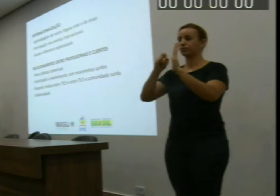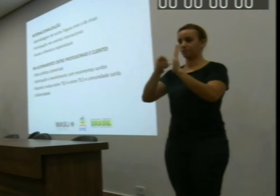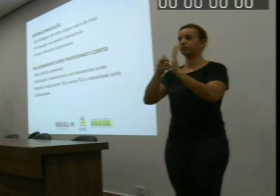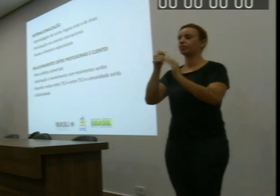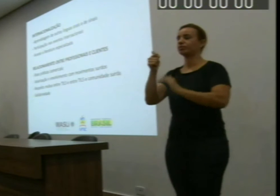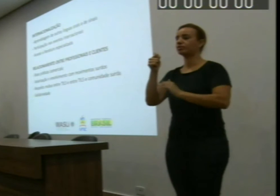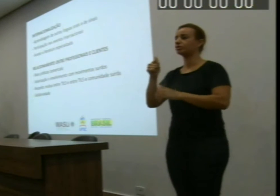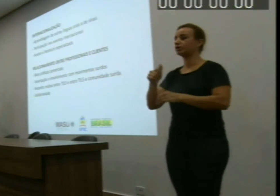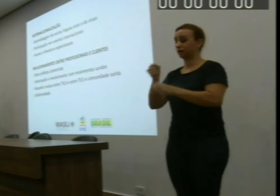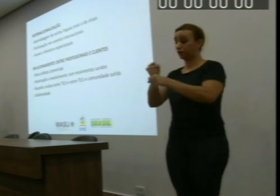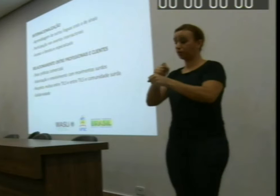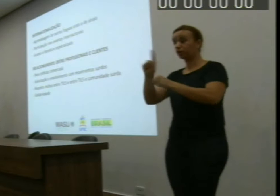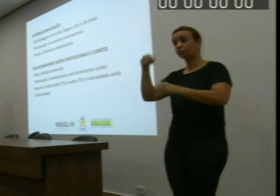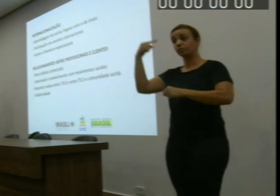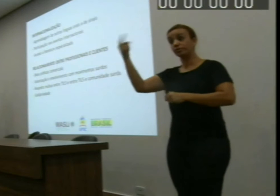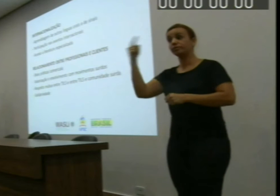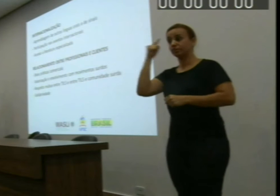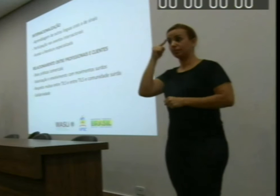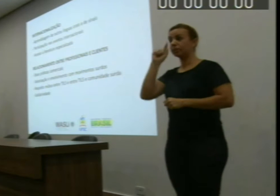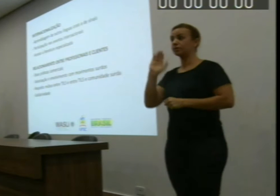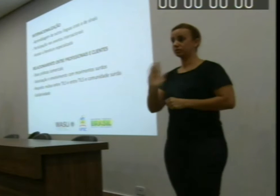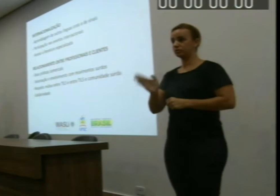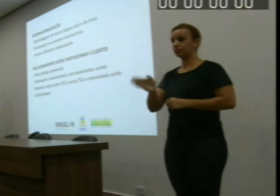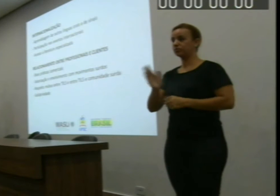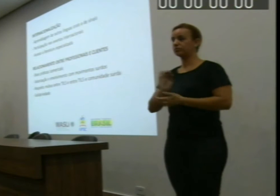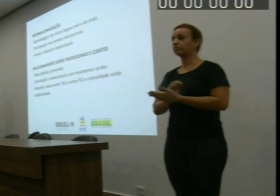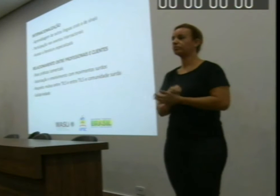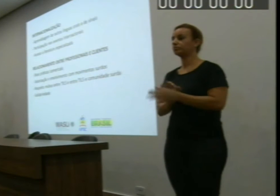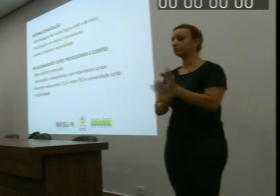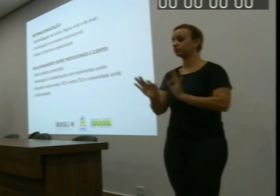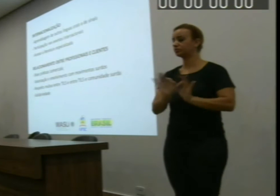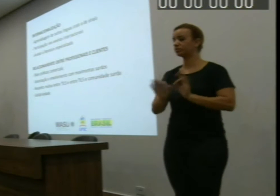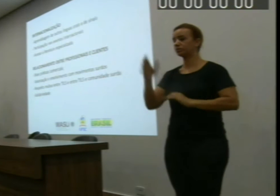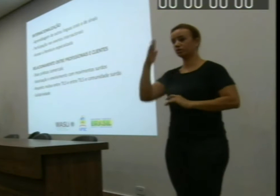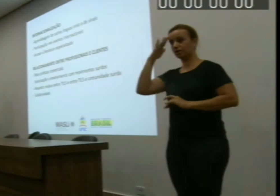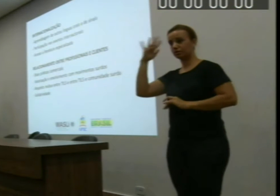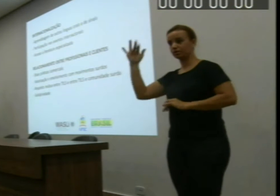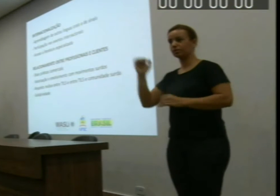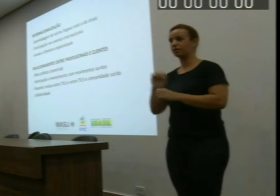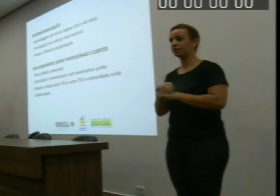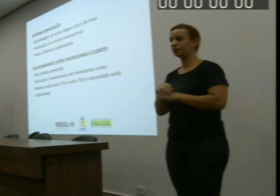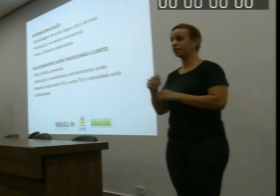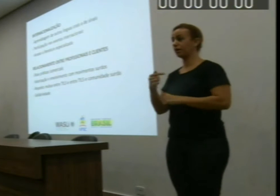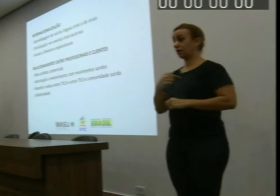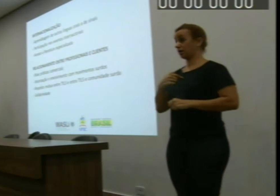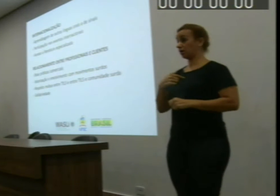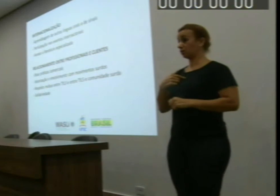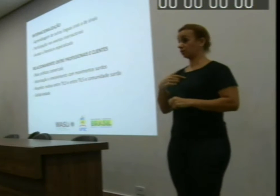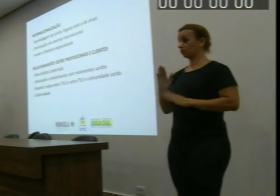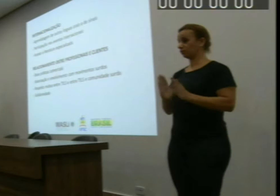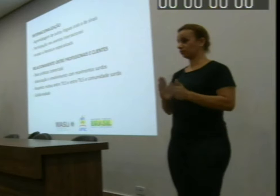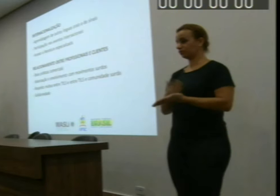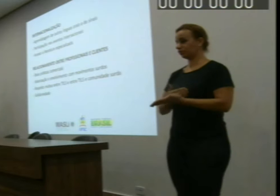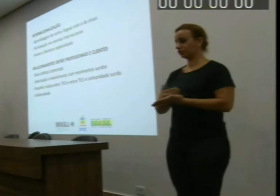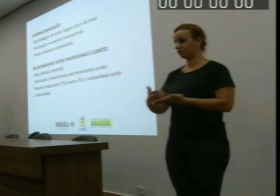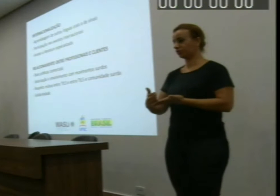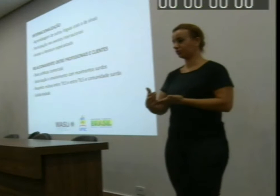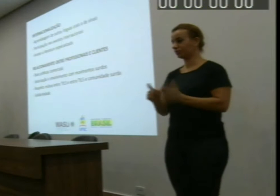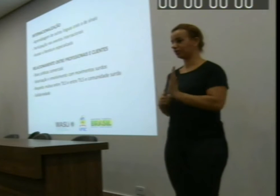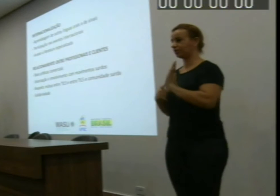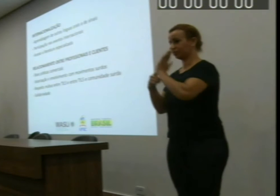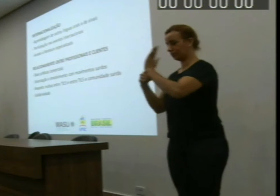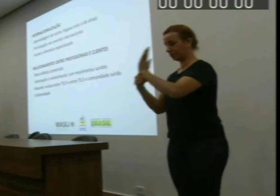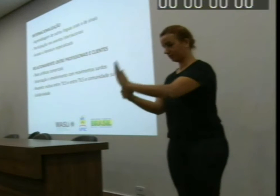tentar fazer isso quanto antes né a a essa ideia partiu de mim inclusive eu apresentei essa ideia para o asley que foi muito bem